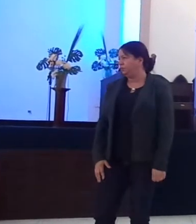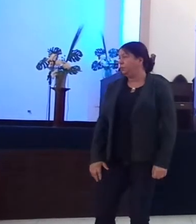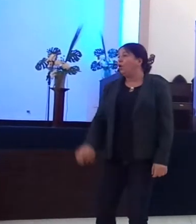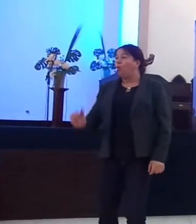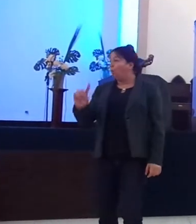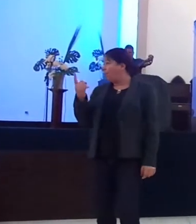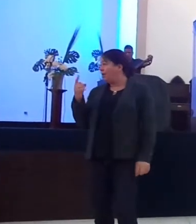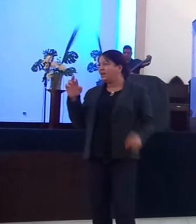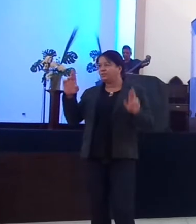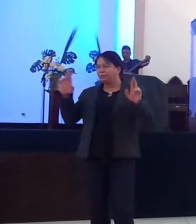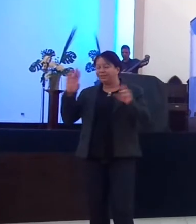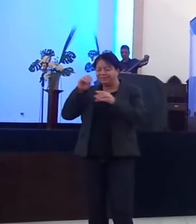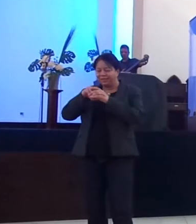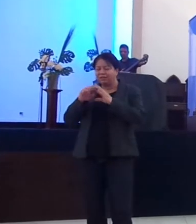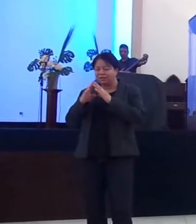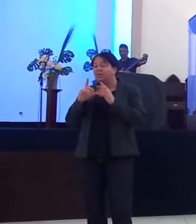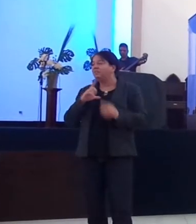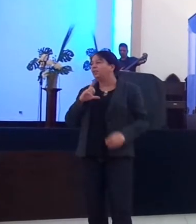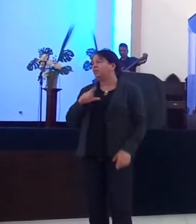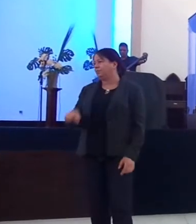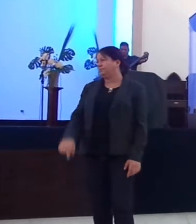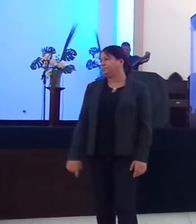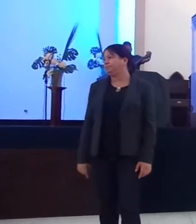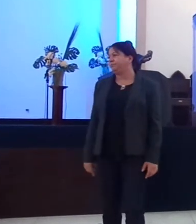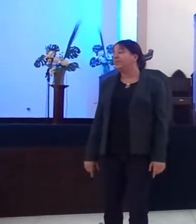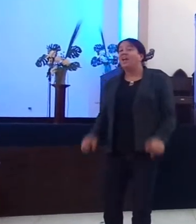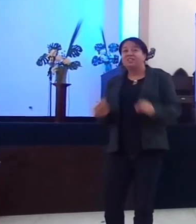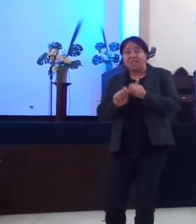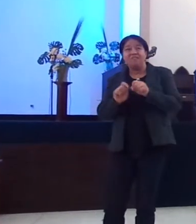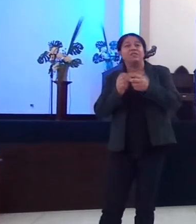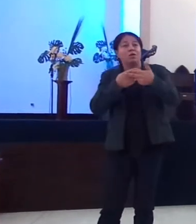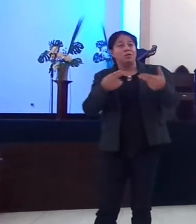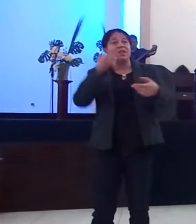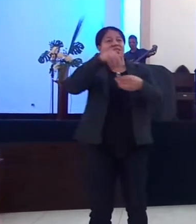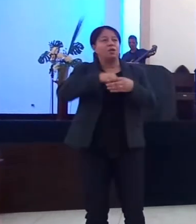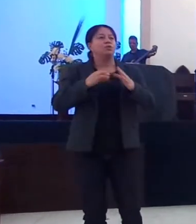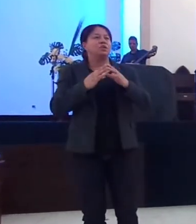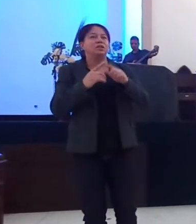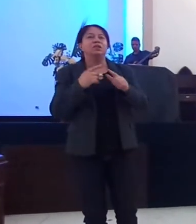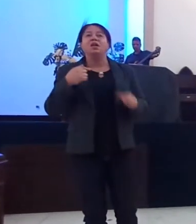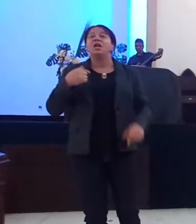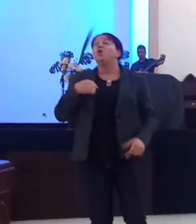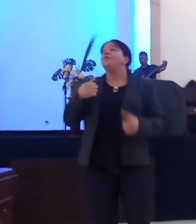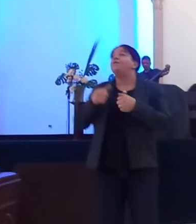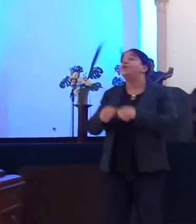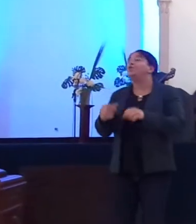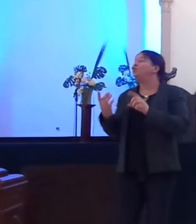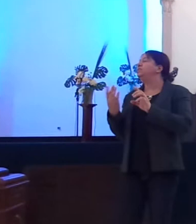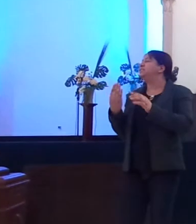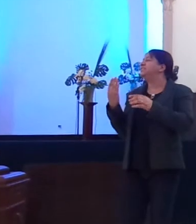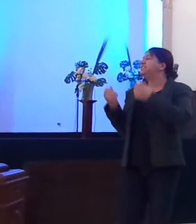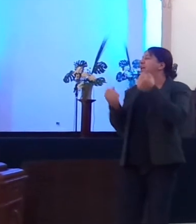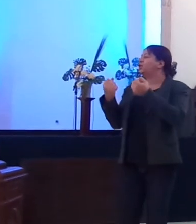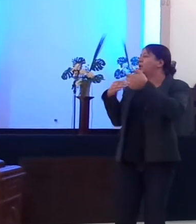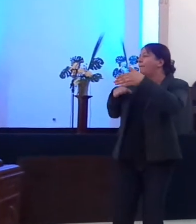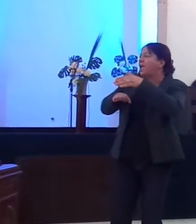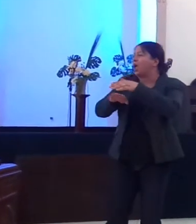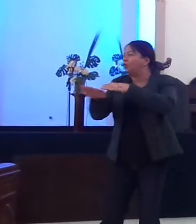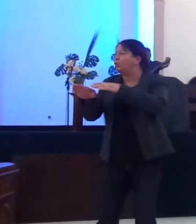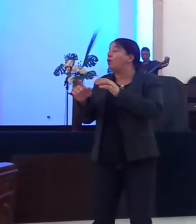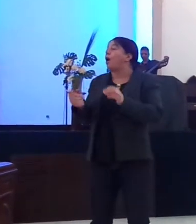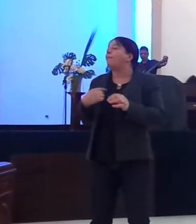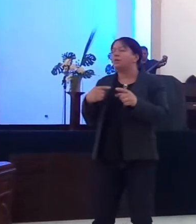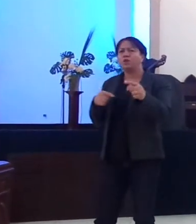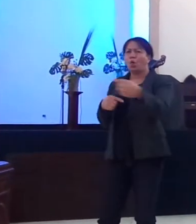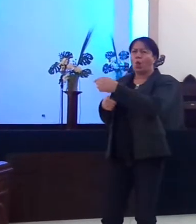Uma responsabilidade, pelo menos, você tem que ter na igreja. Você tem que fazer alguma coisa na igreja. Ah, eu fico lá no estacionamento orientando as pessoas